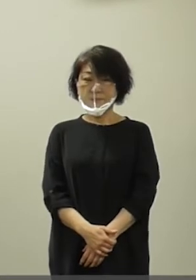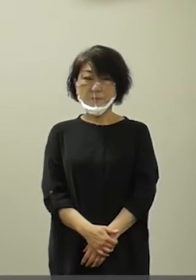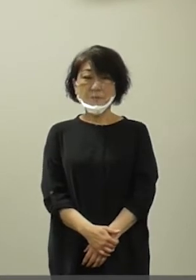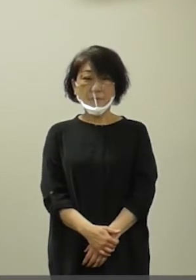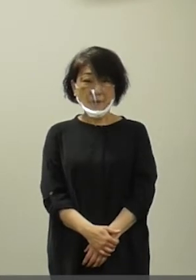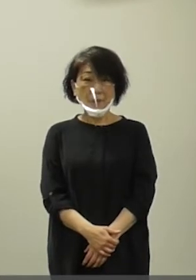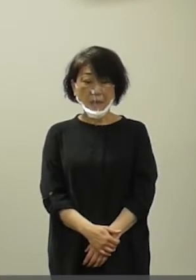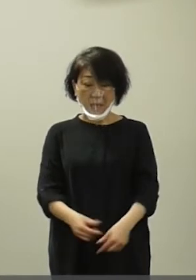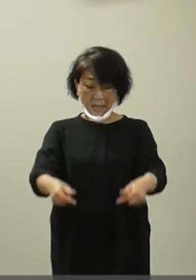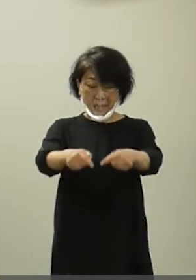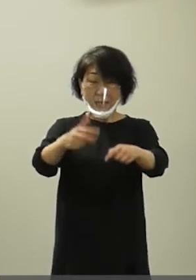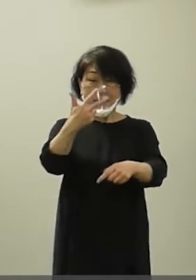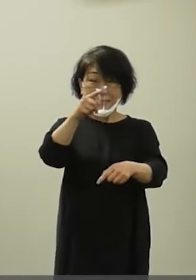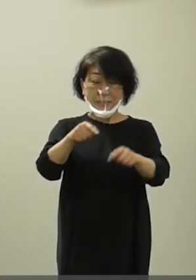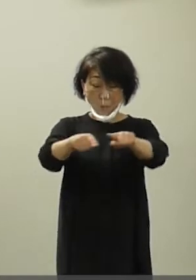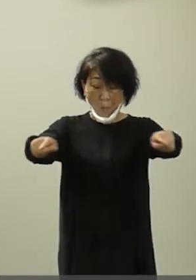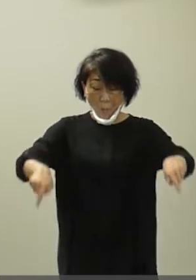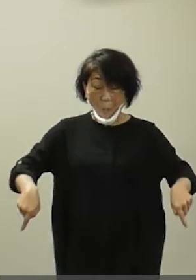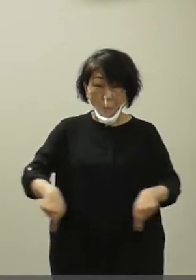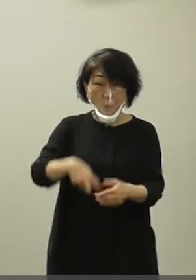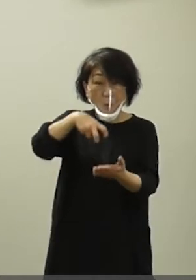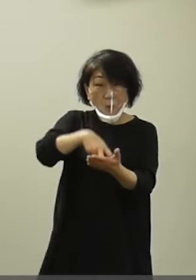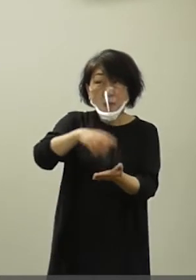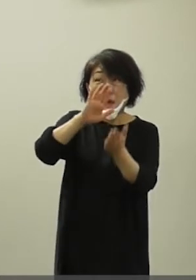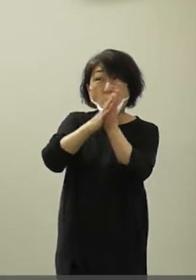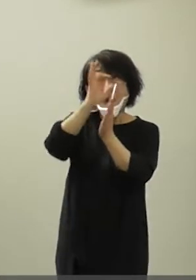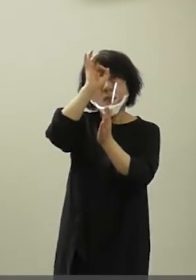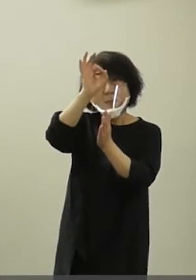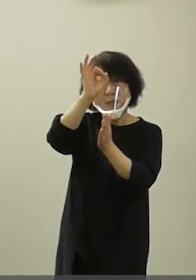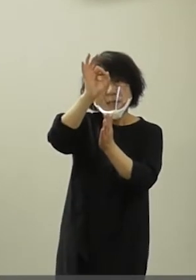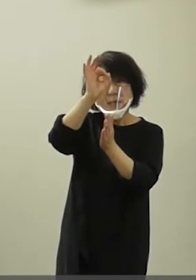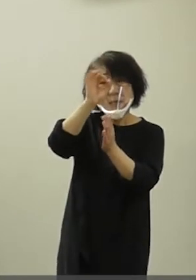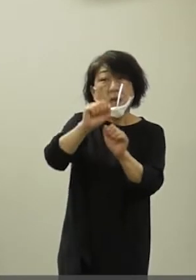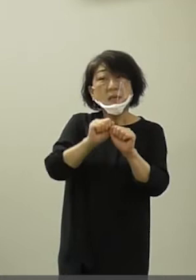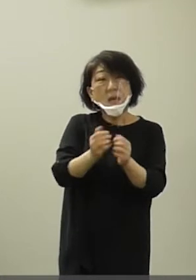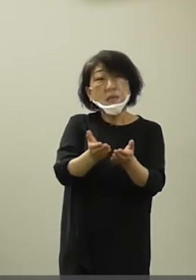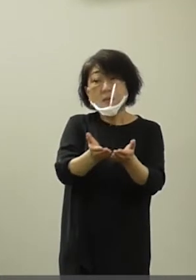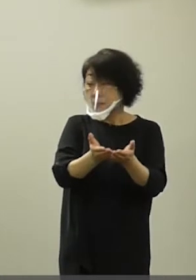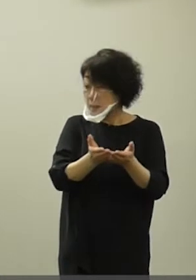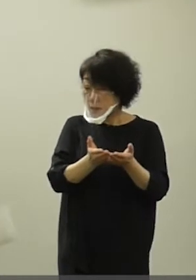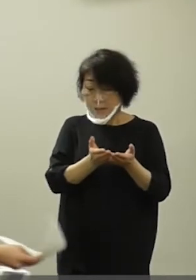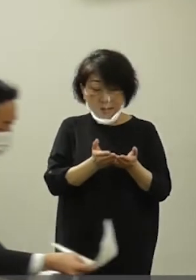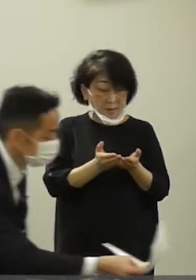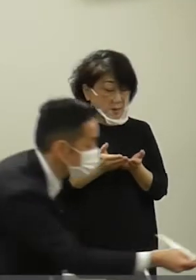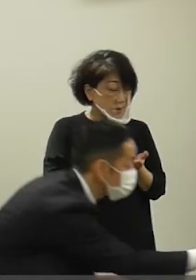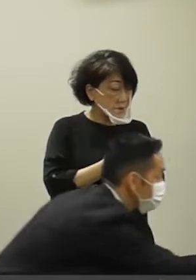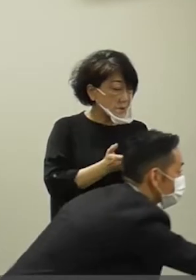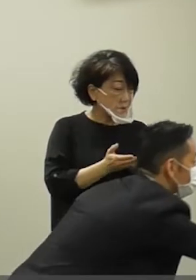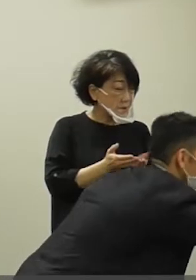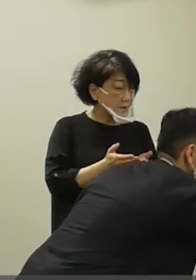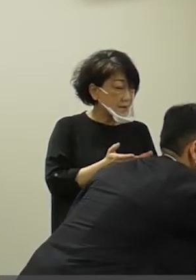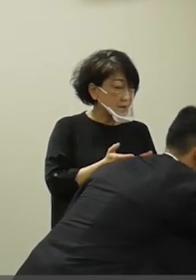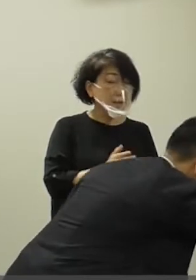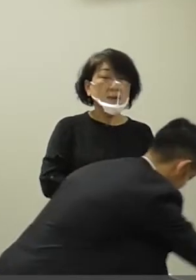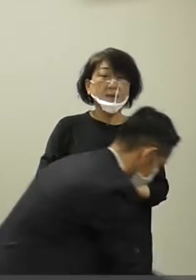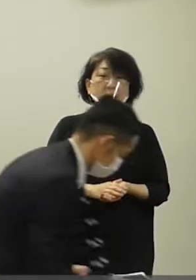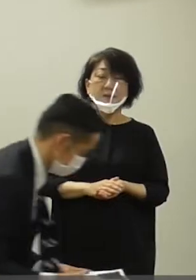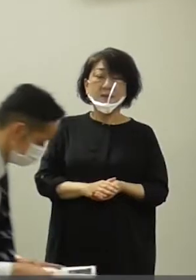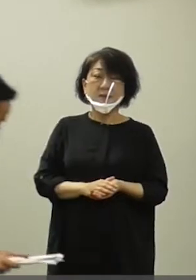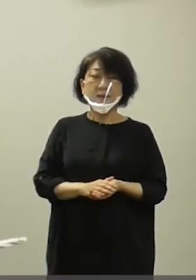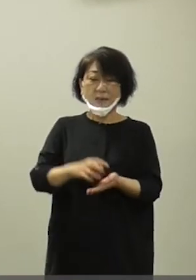ブルーシートを引いてのお花には遺影やっていいかが言っていた9目